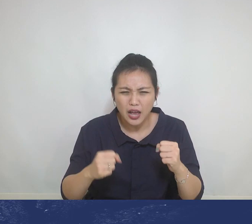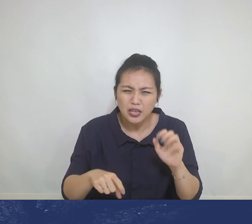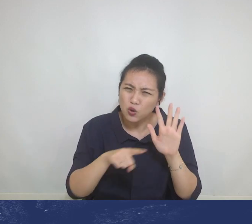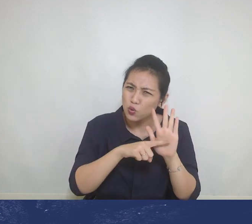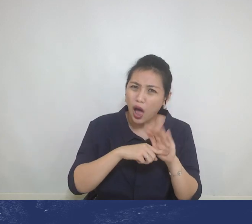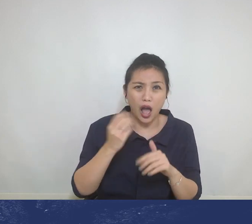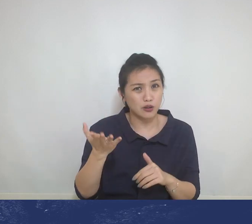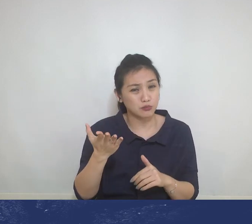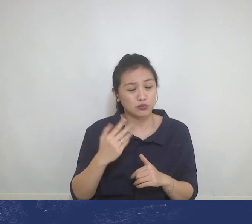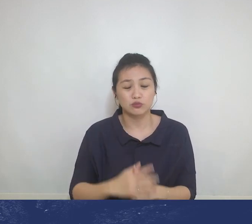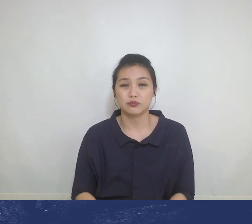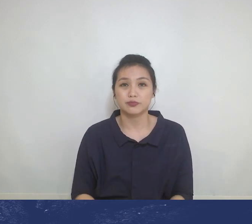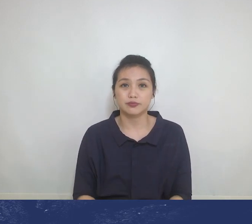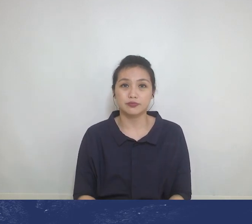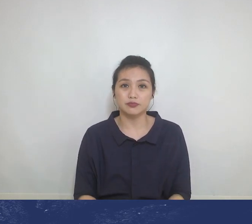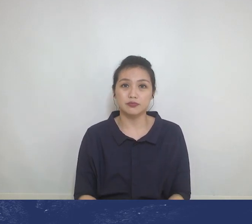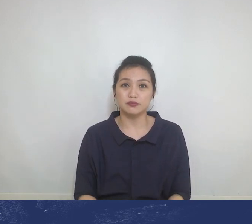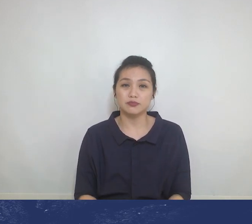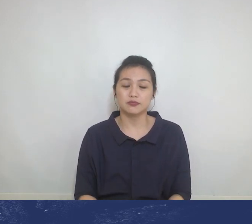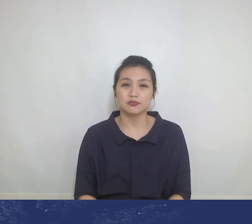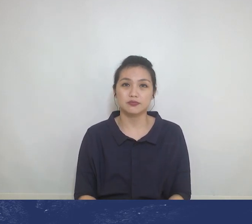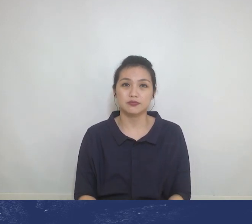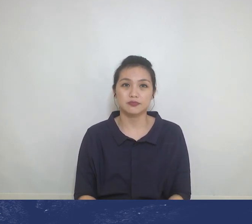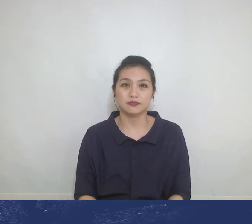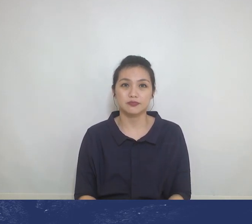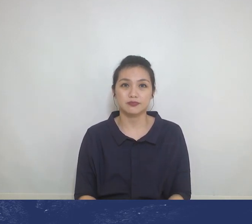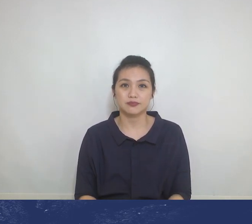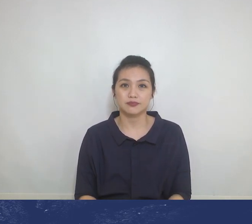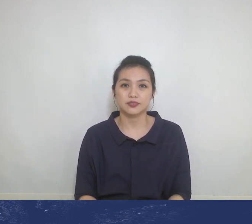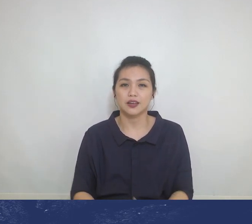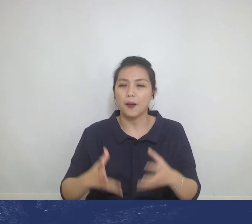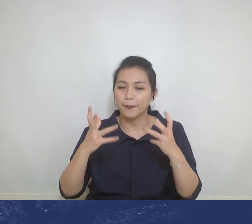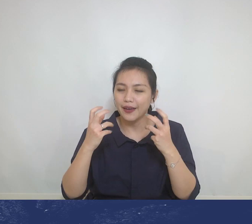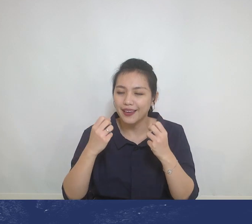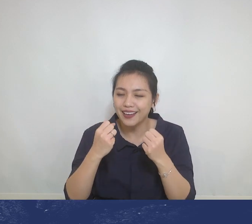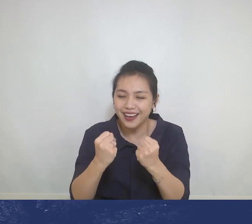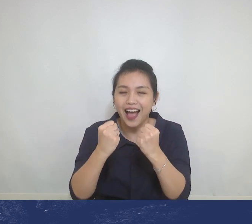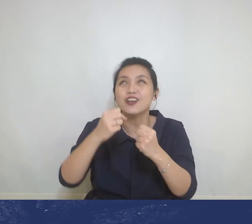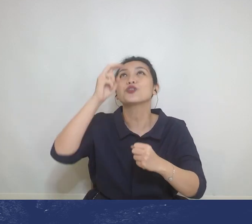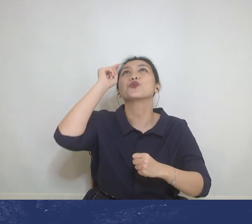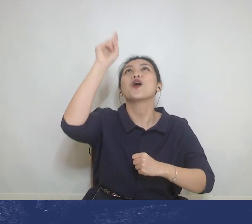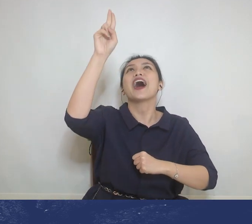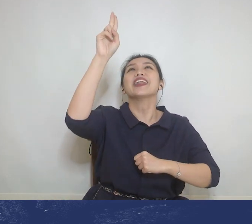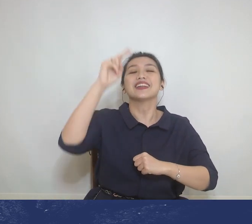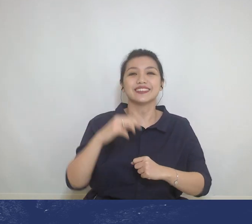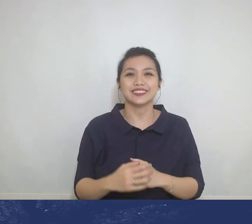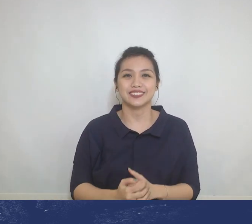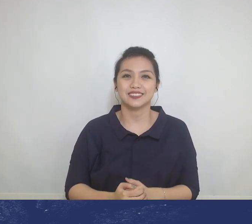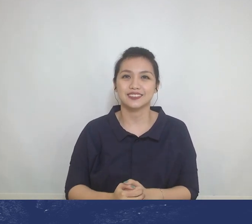pegangi sakitmu, jangan pegangi kelemahanmu, pegangi Tuhan.